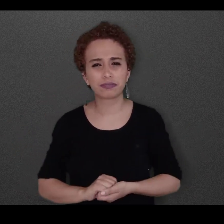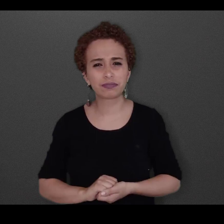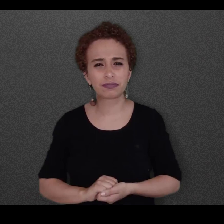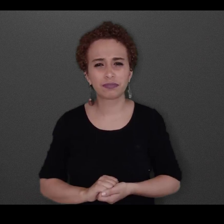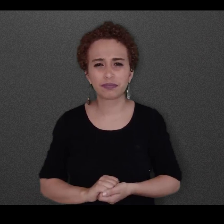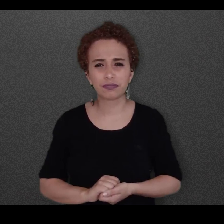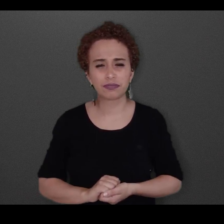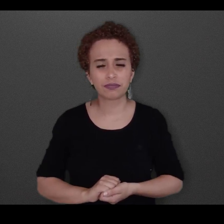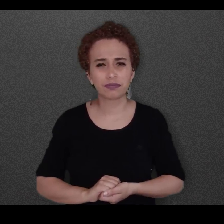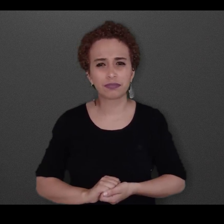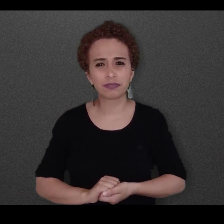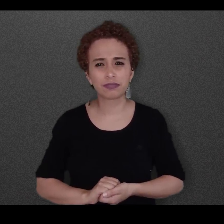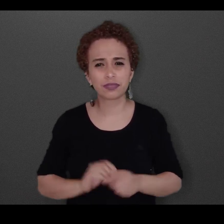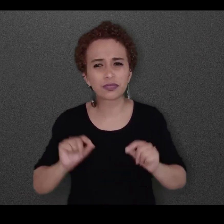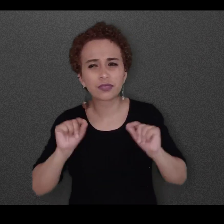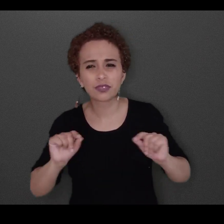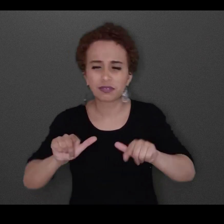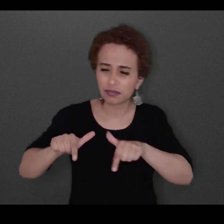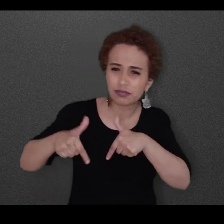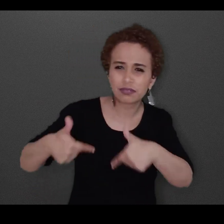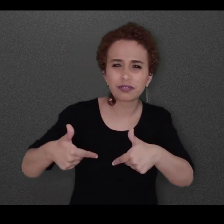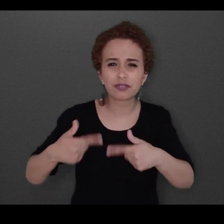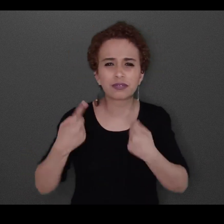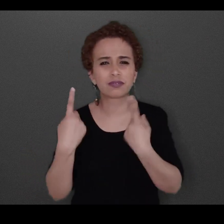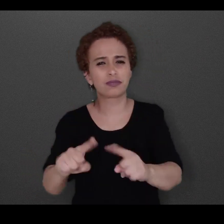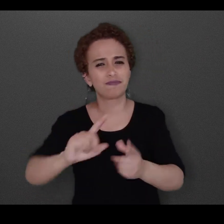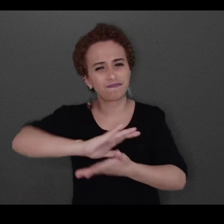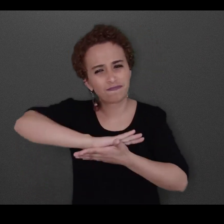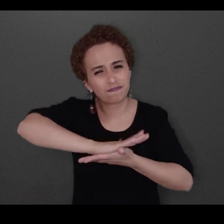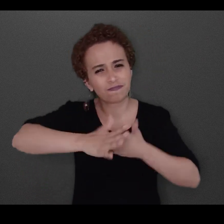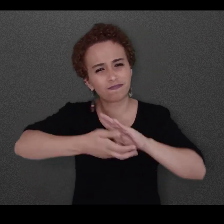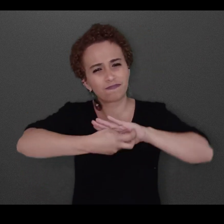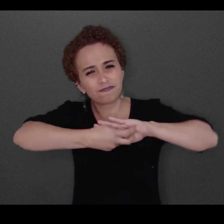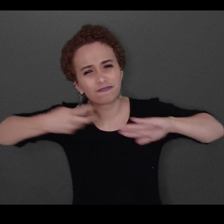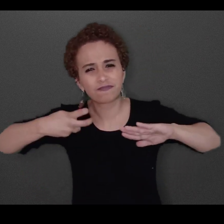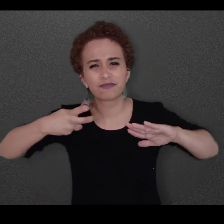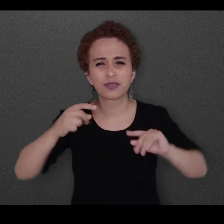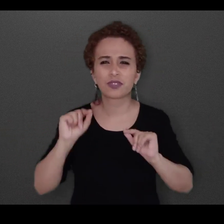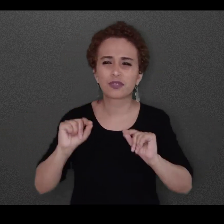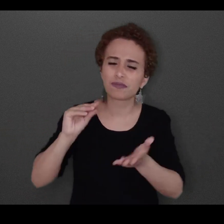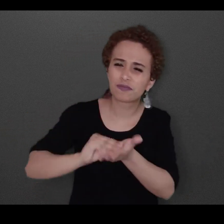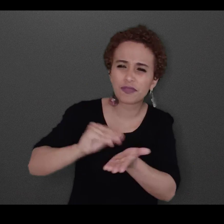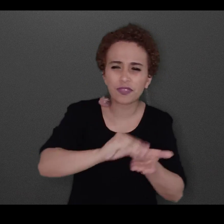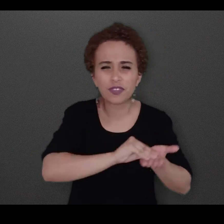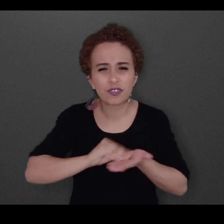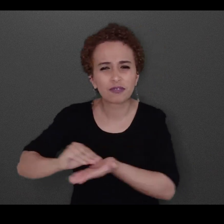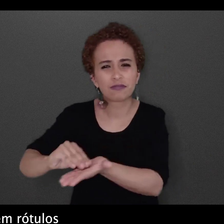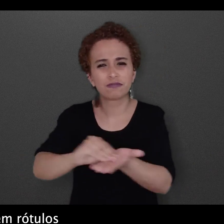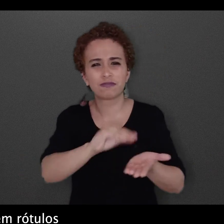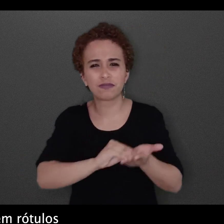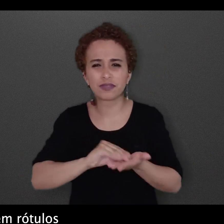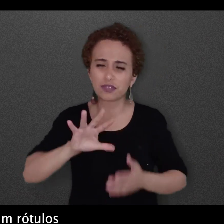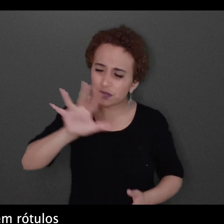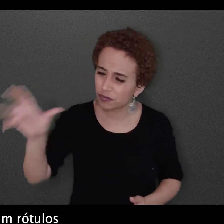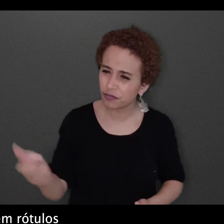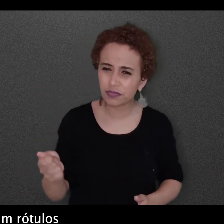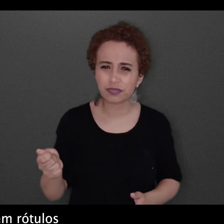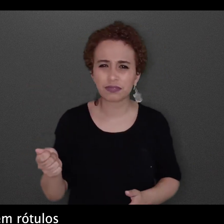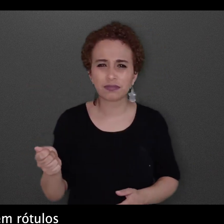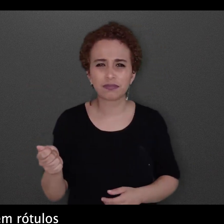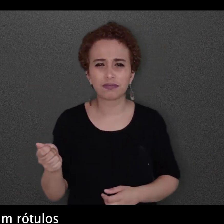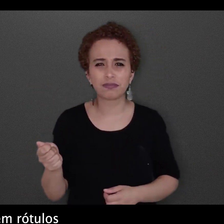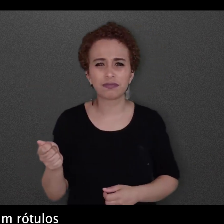Luta contra a discriminação, falta de oportunidade, apartheid. Pessoas